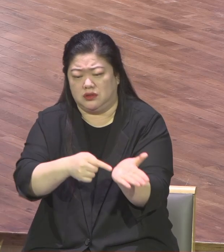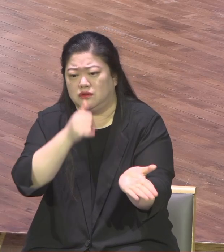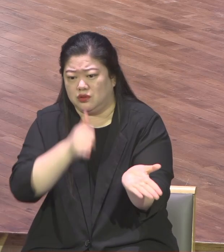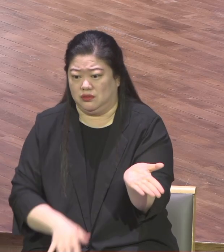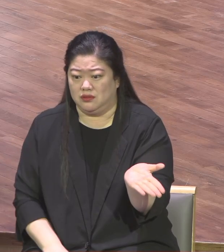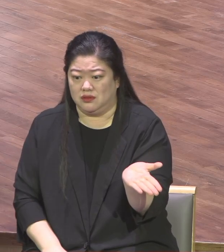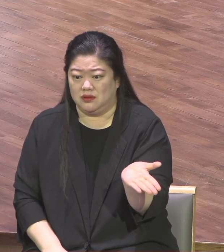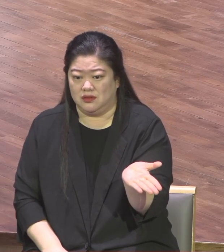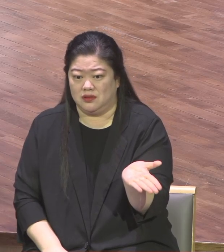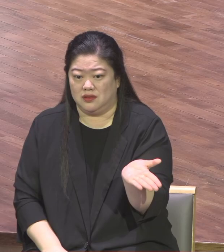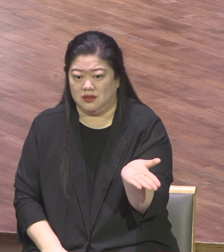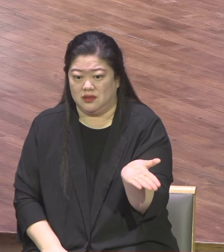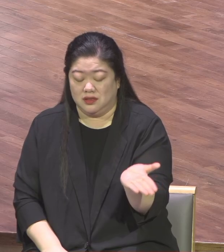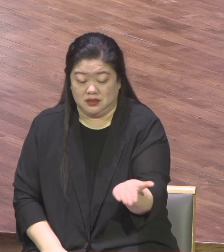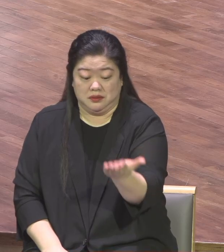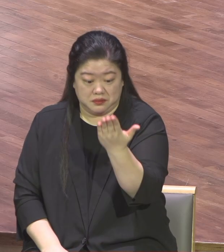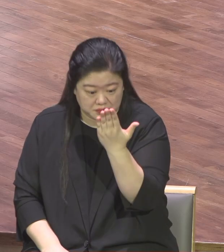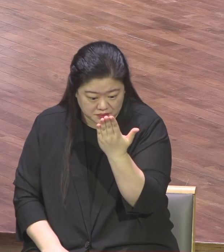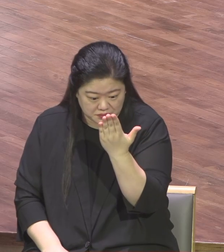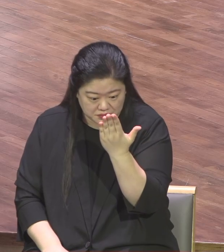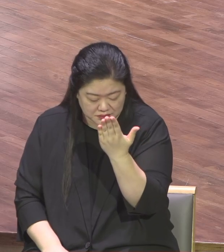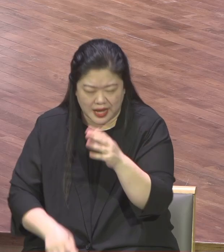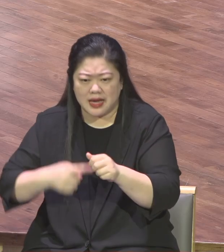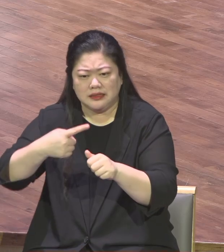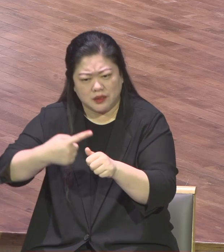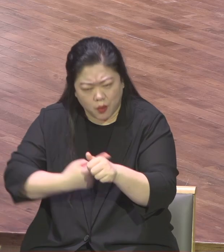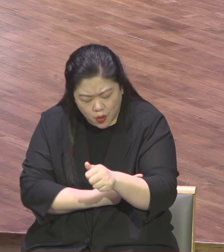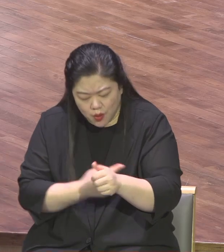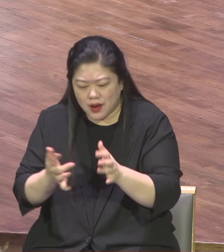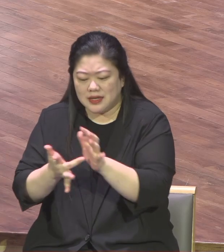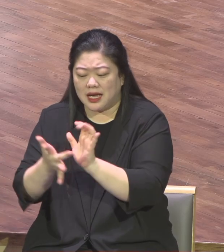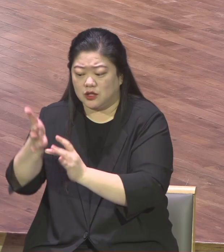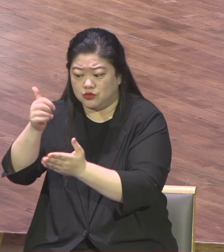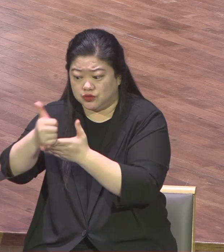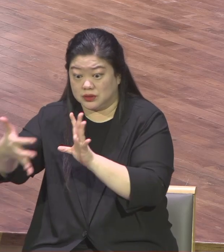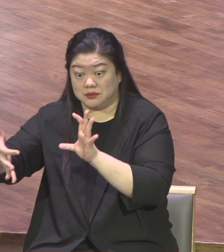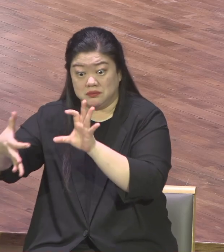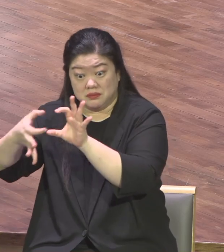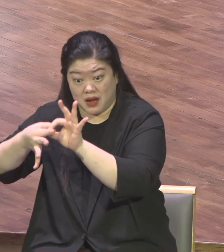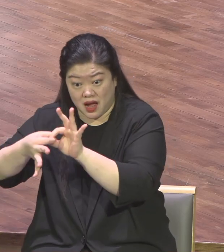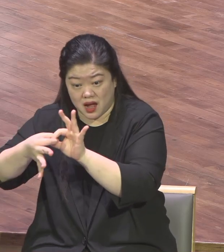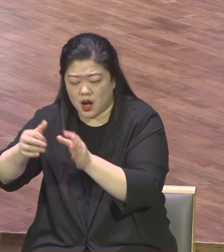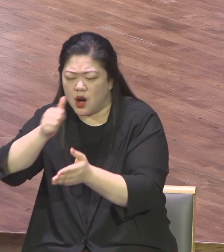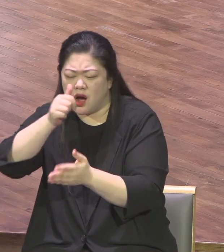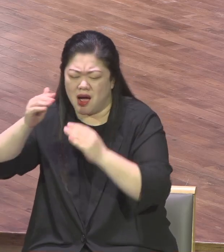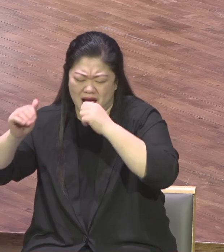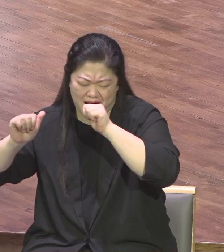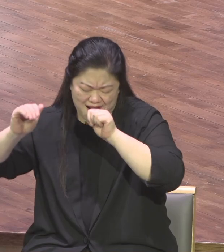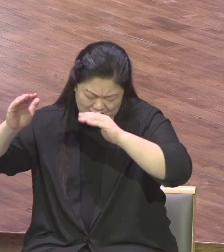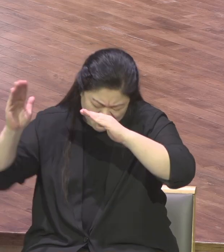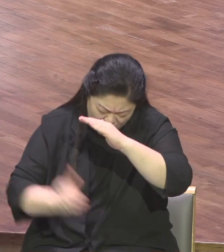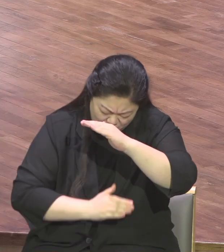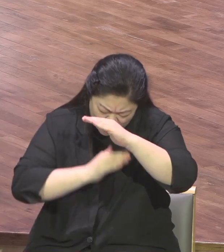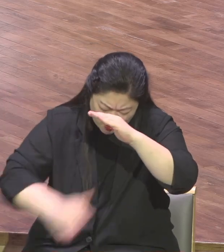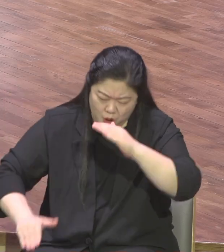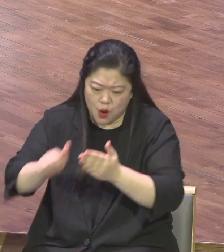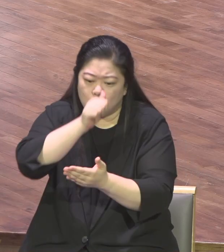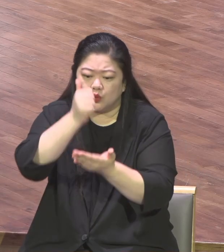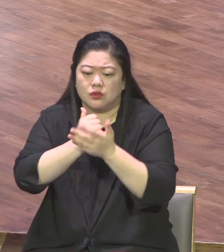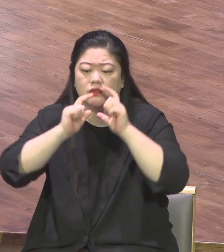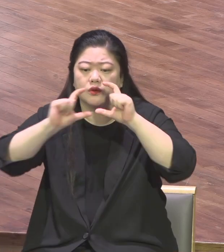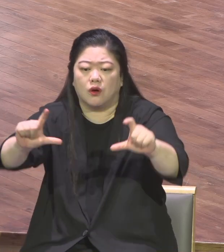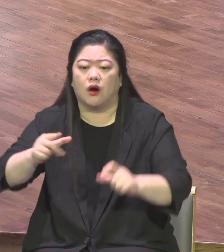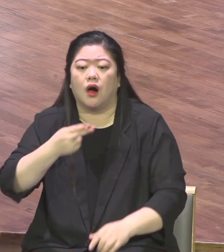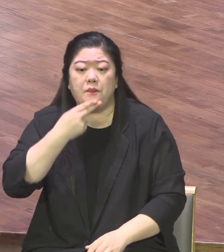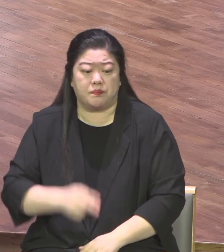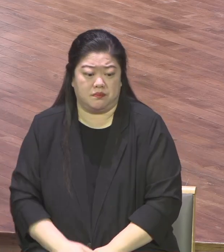그래서 성경은 그러므로 이제 그리스도 예수 안에 있는 자기는 결코 그래서 결코 정죄함이